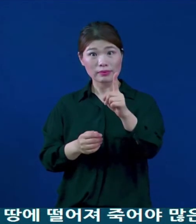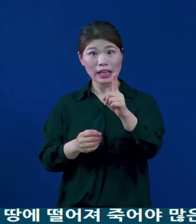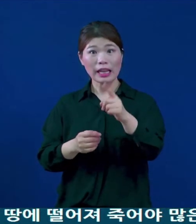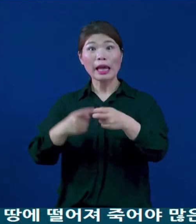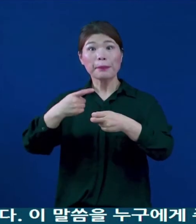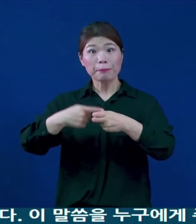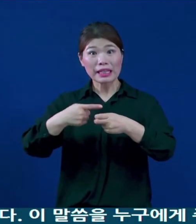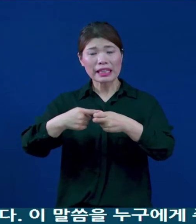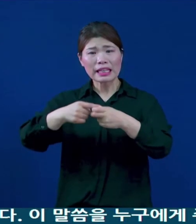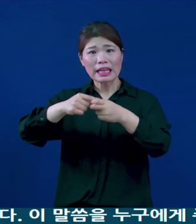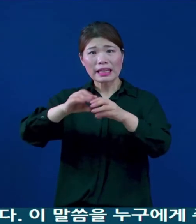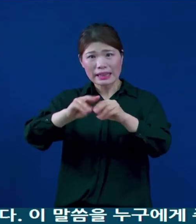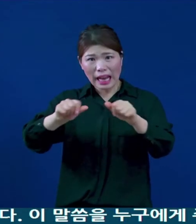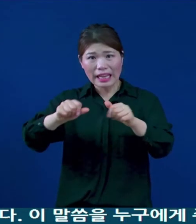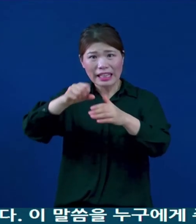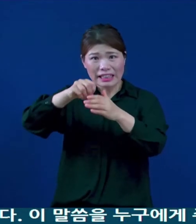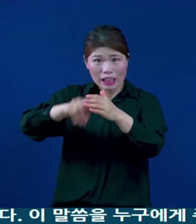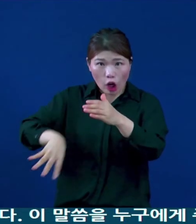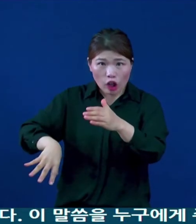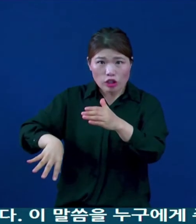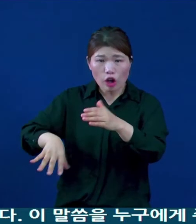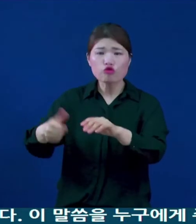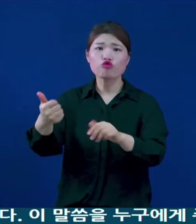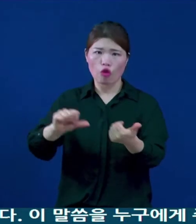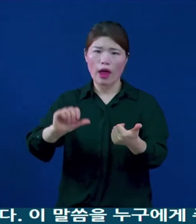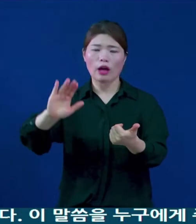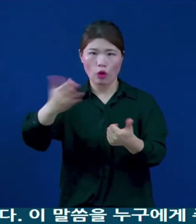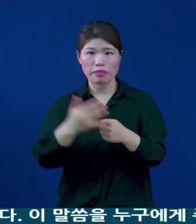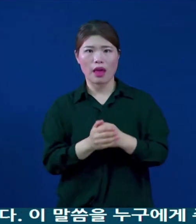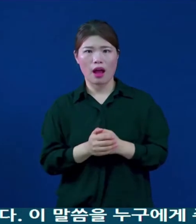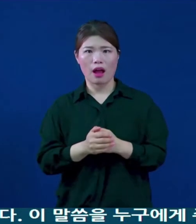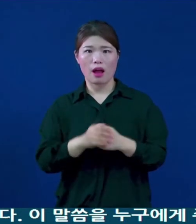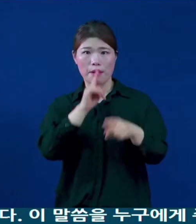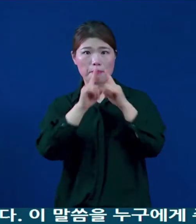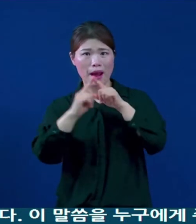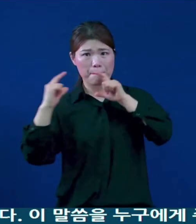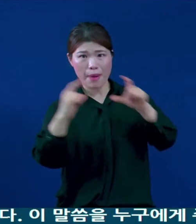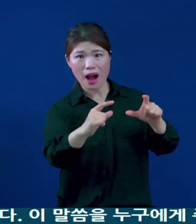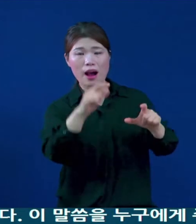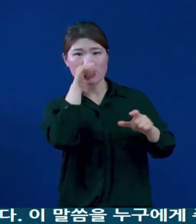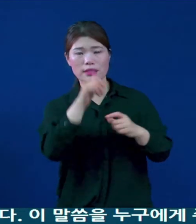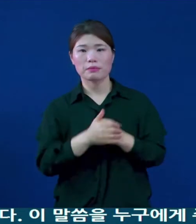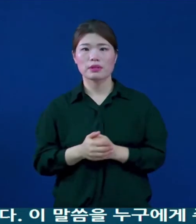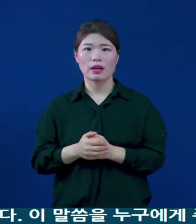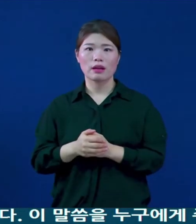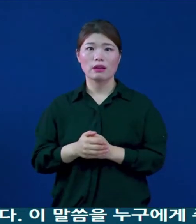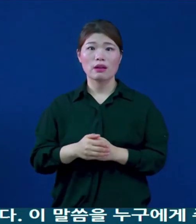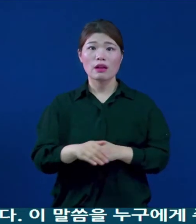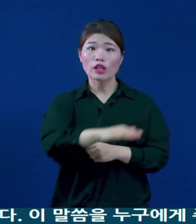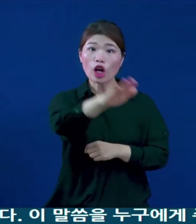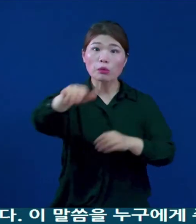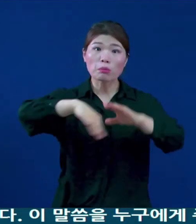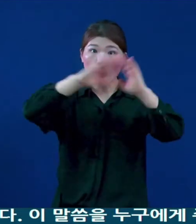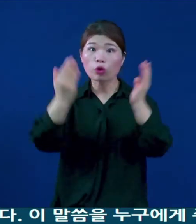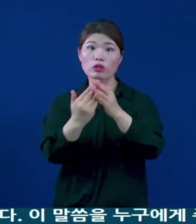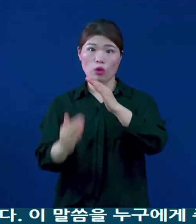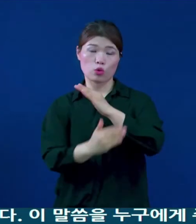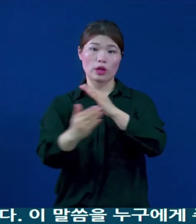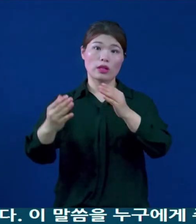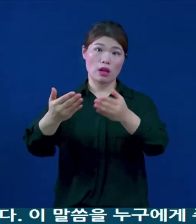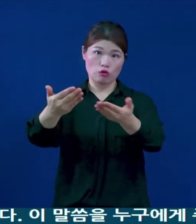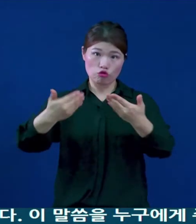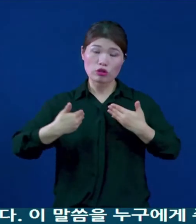이 말씀을 안드레의 가슴 속에 예수님이 꼽아주신 거예요. 물론 모든 성도에게 준 거죠. 안드레를